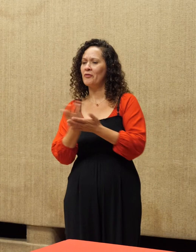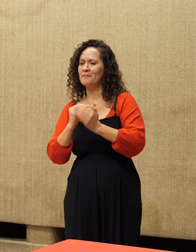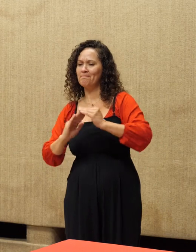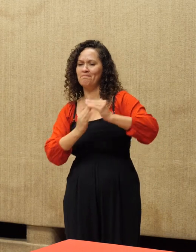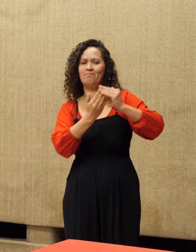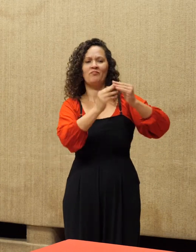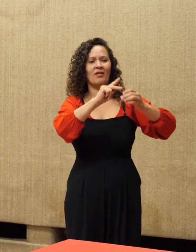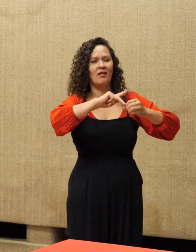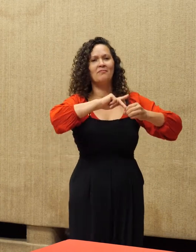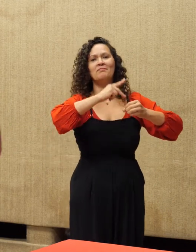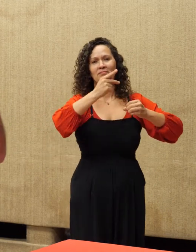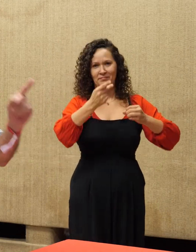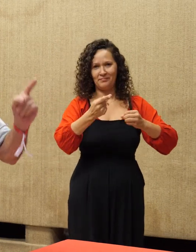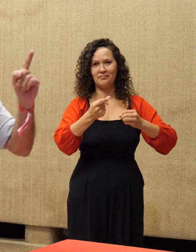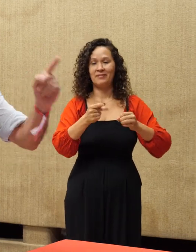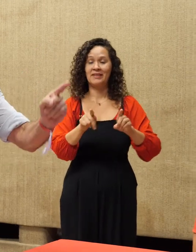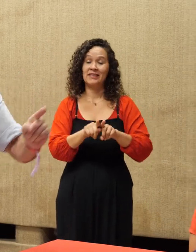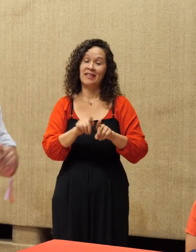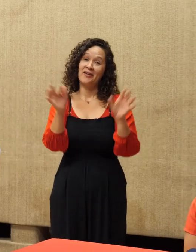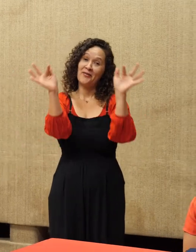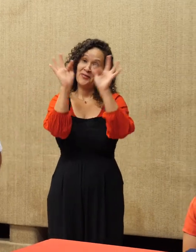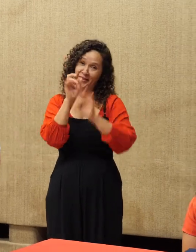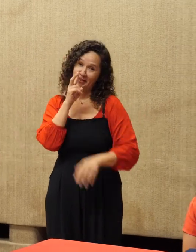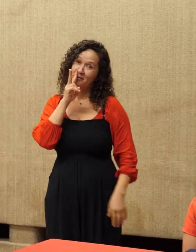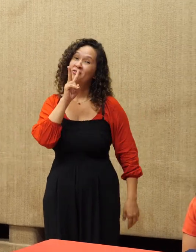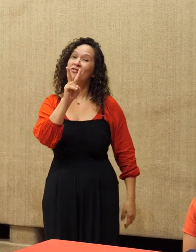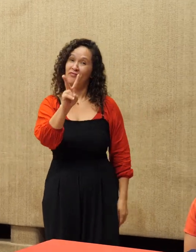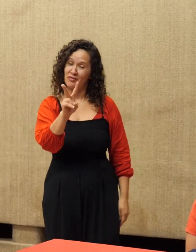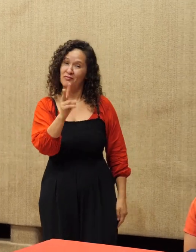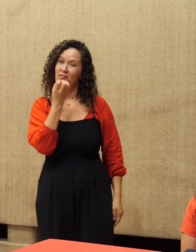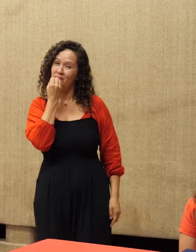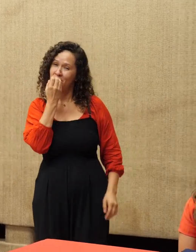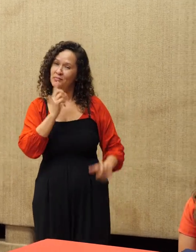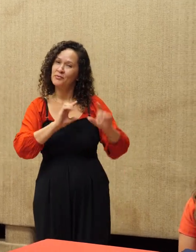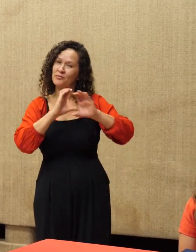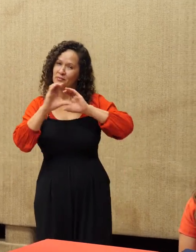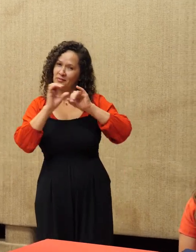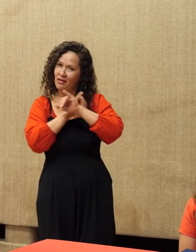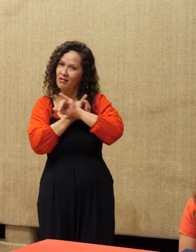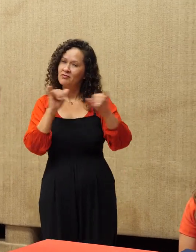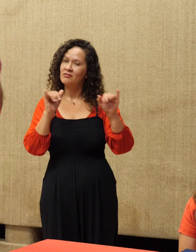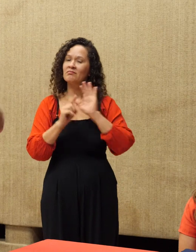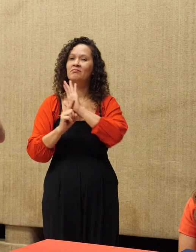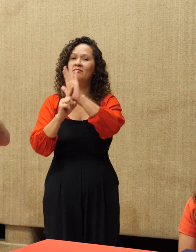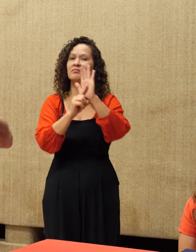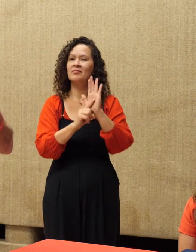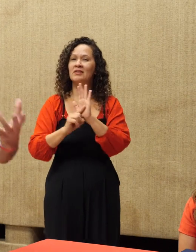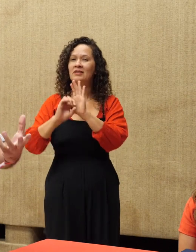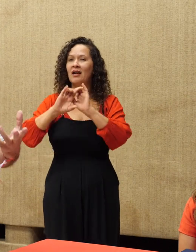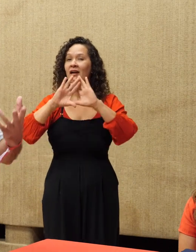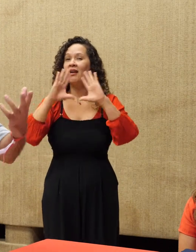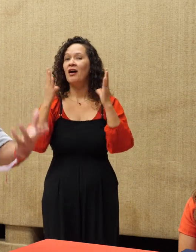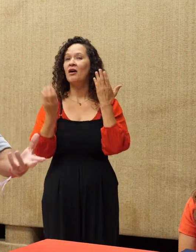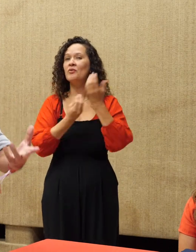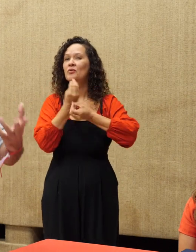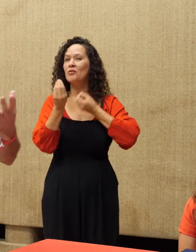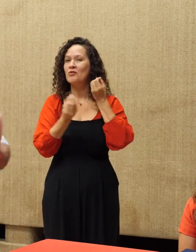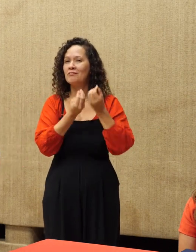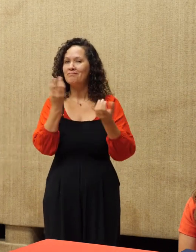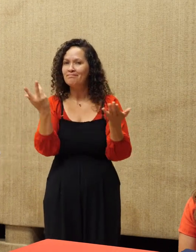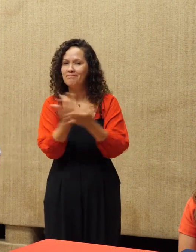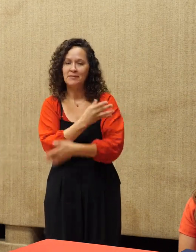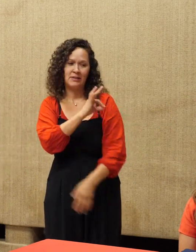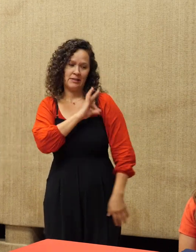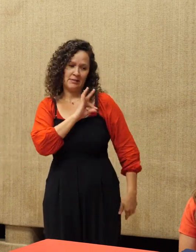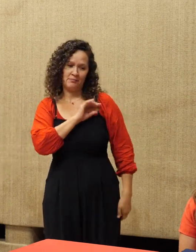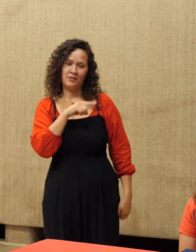na periferia, e que, felizmente, foi transmitido pelos grandes meios de comunicação para demonstrar, né, o caráter infeliz, né,